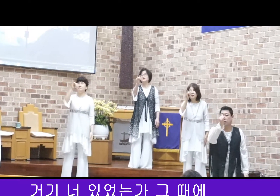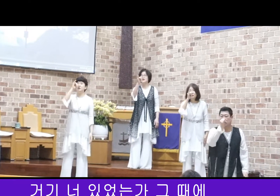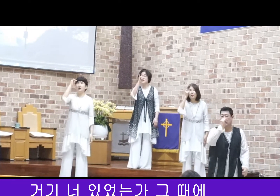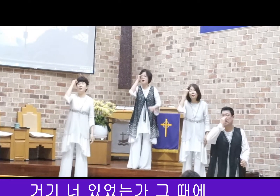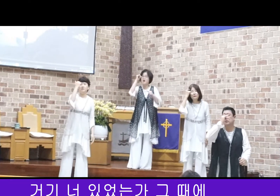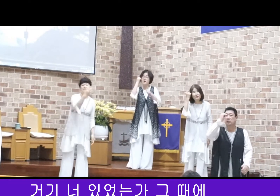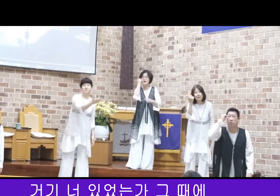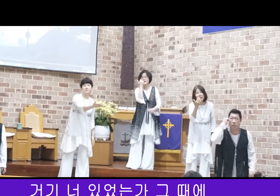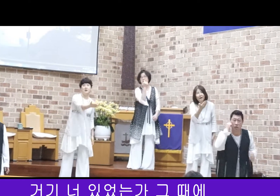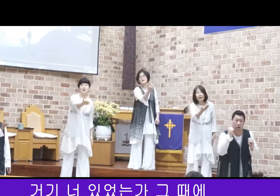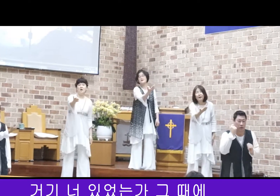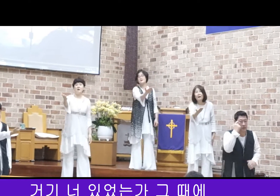있었는가